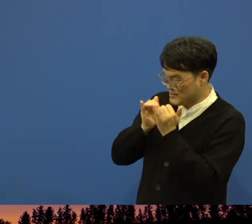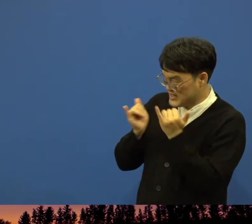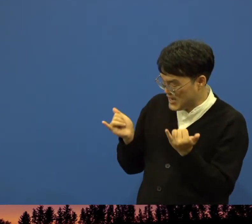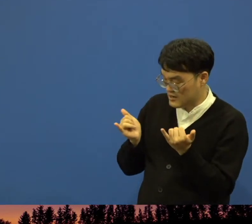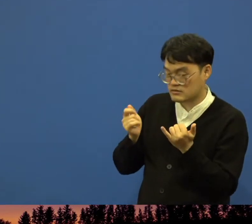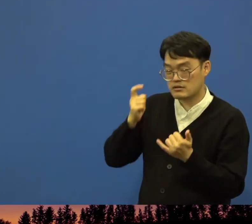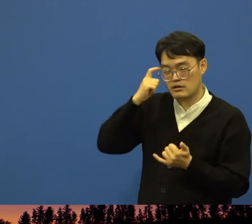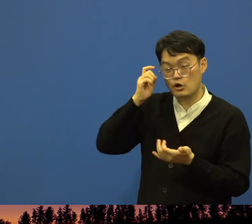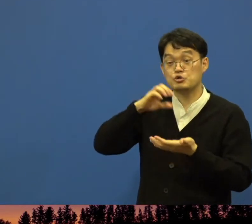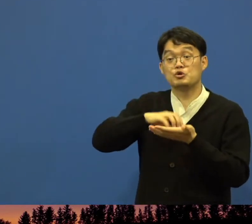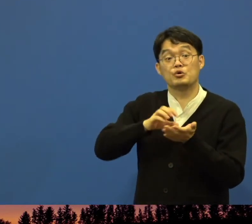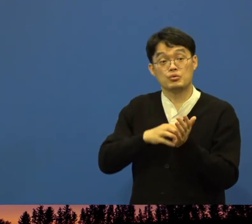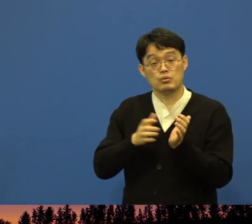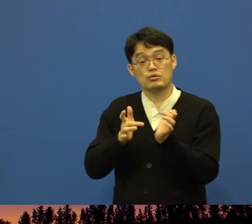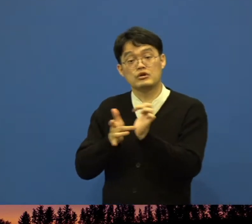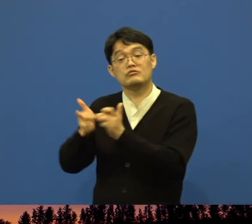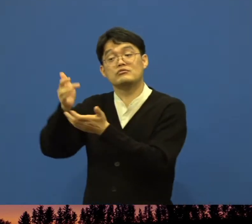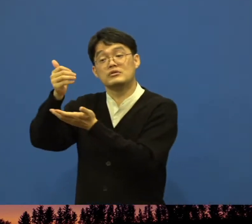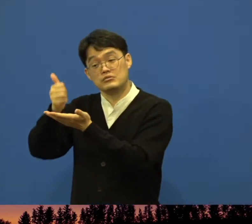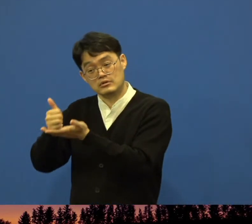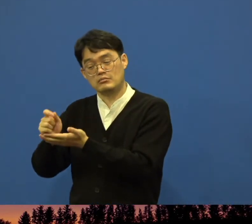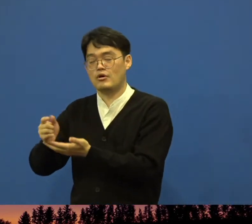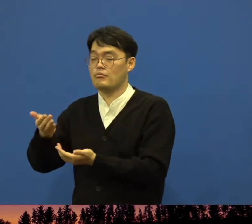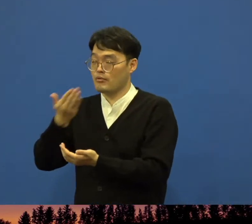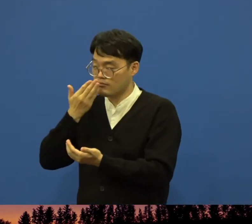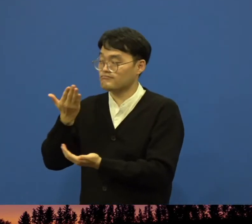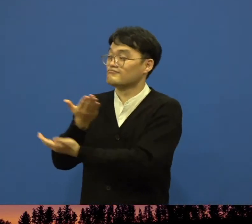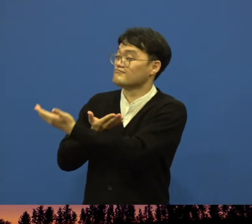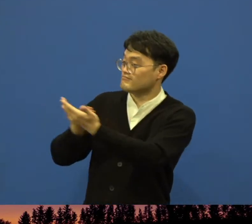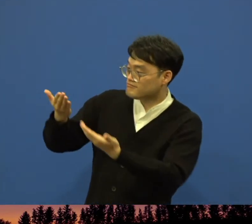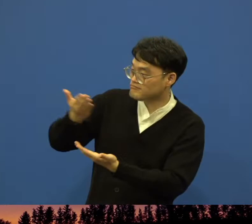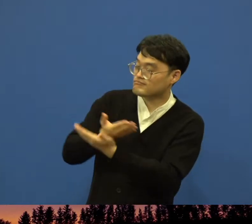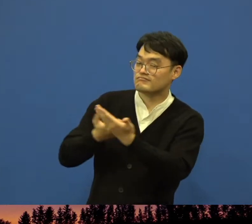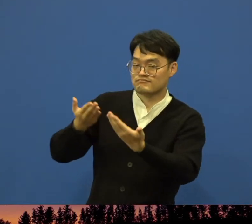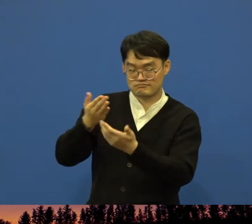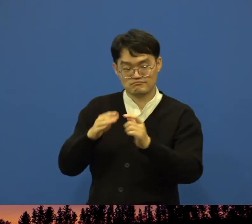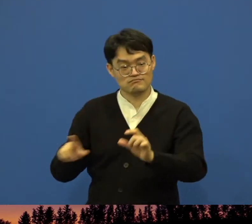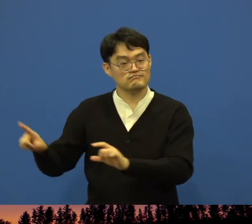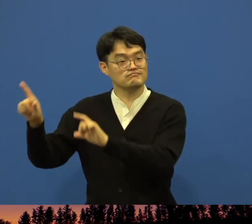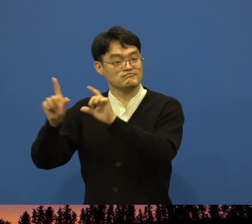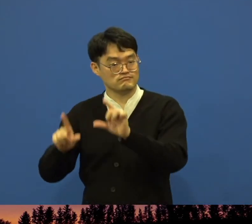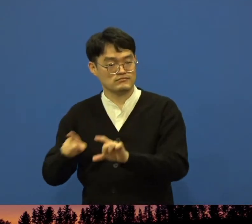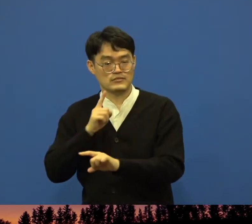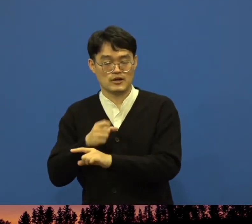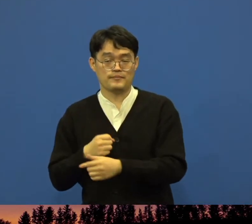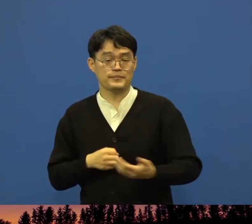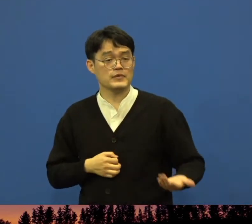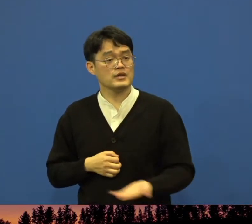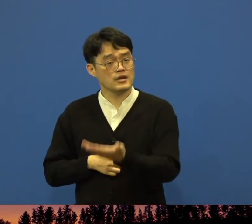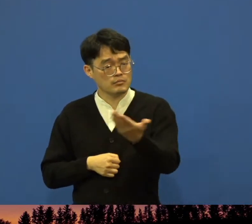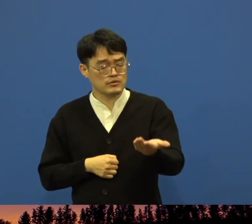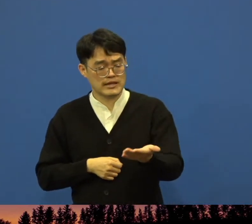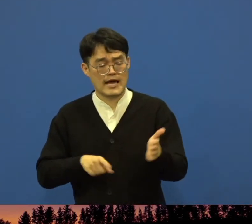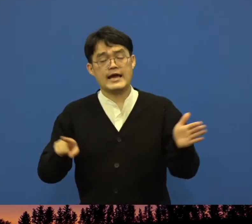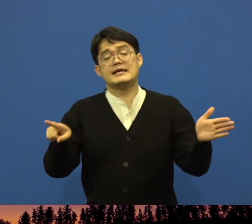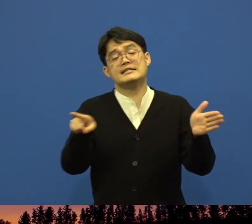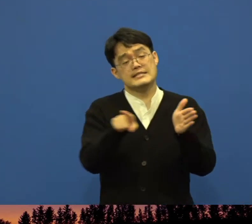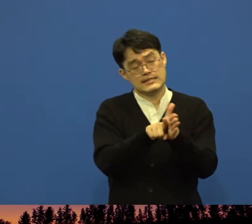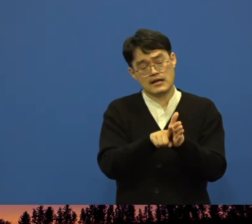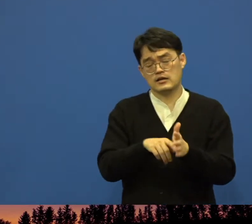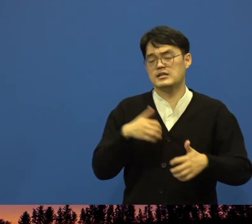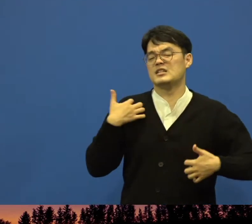정도로 예수님이 이제 그렇게 사셨다는 거예요. 그래서 여러분 신앙은 즐거움과 거리를 두어야 한다는 걸 오해하지 말라는 거예요.